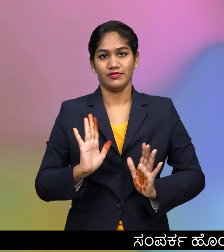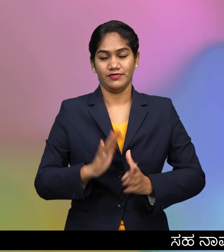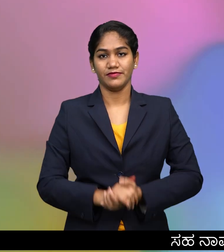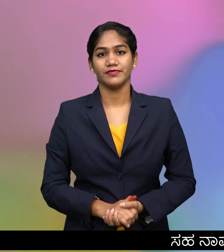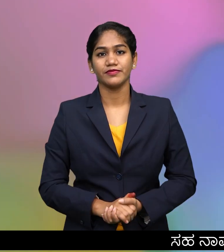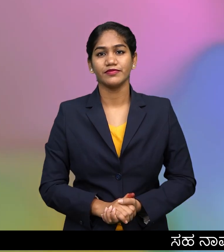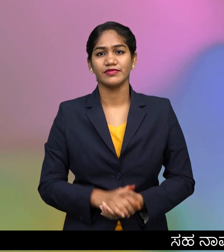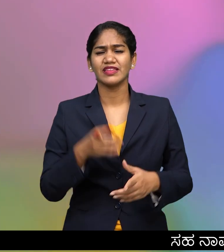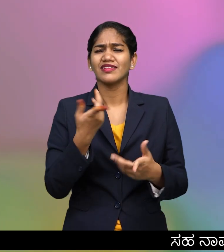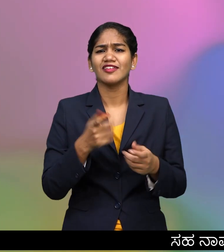ಸಹ ನಾವು ನೋಡಬಹುದು.